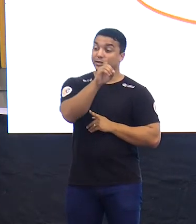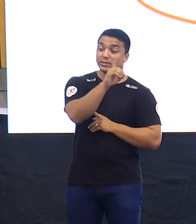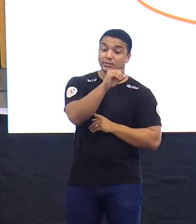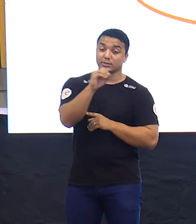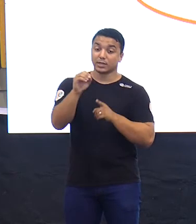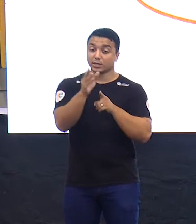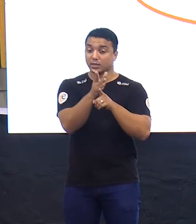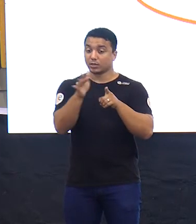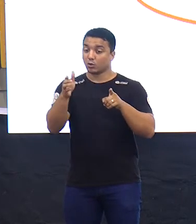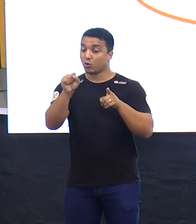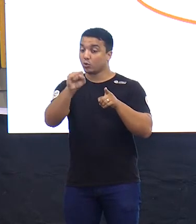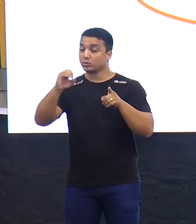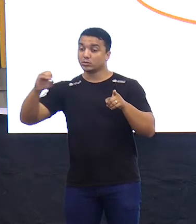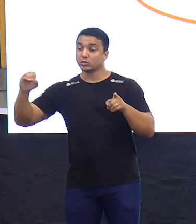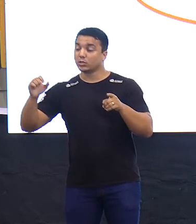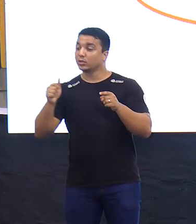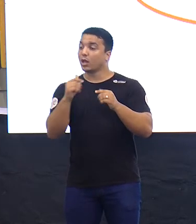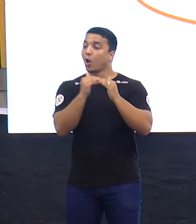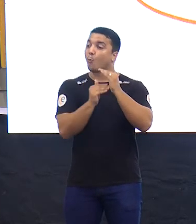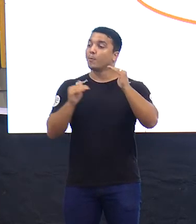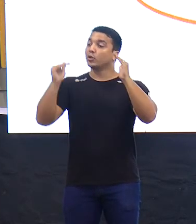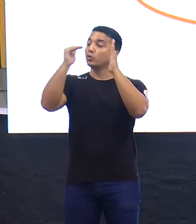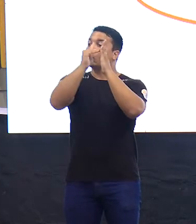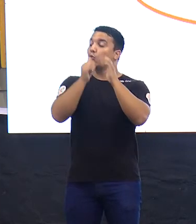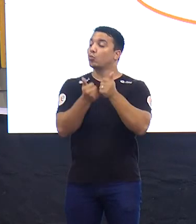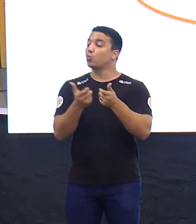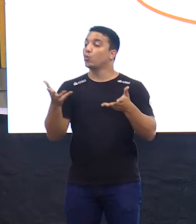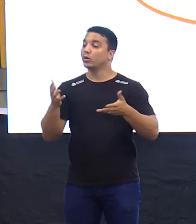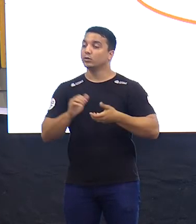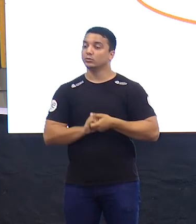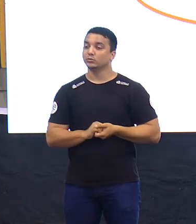para 800, quanto que ele aumentou?